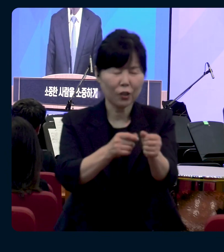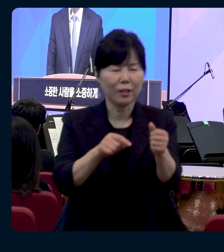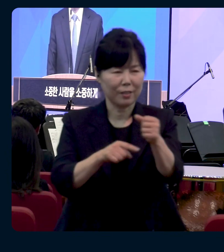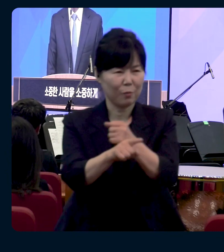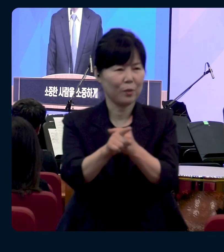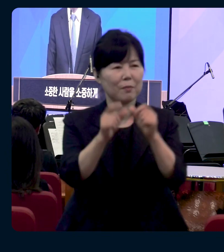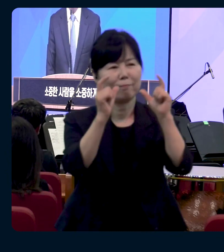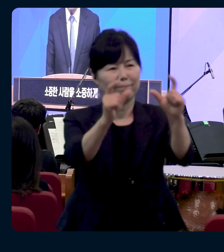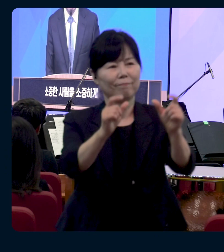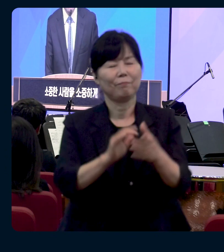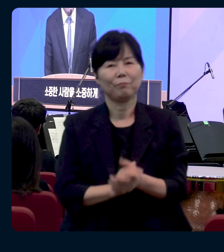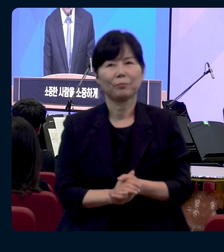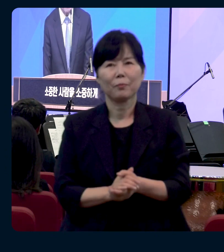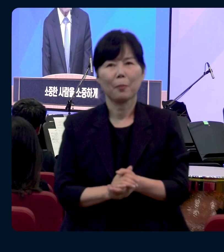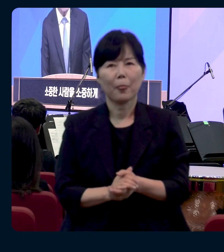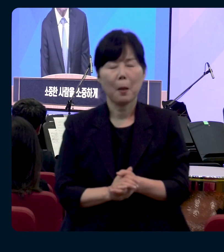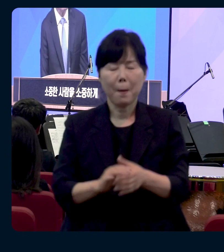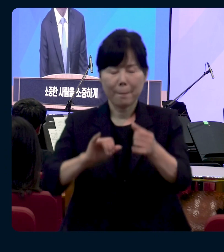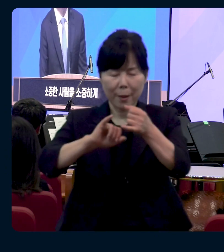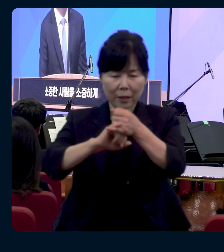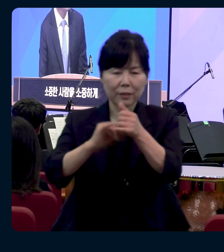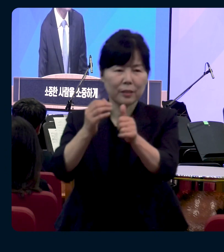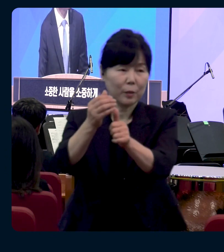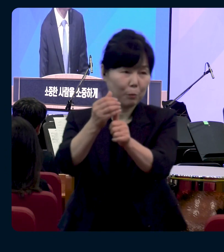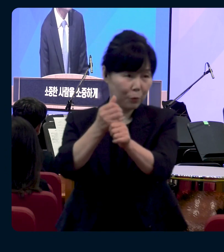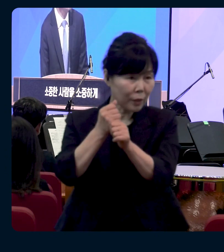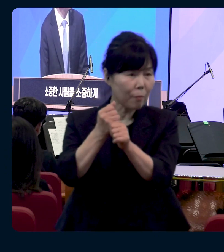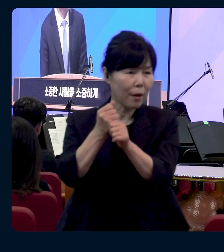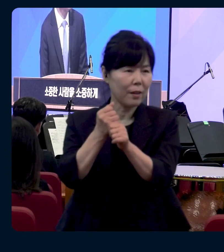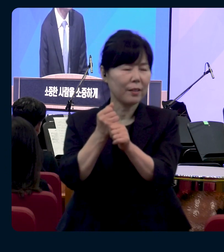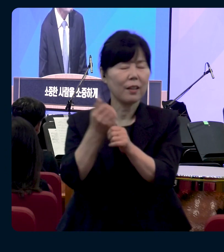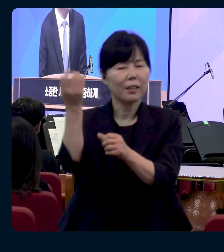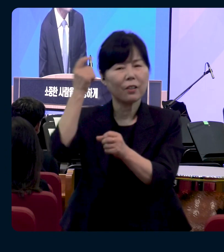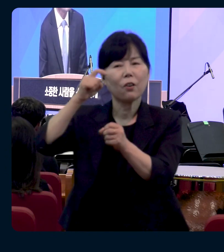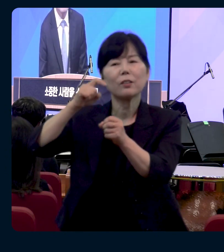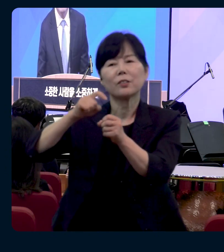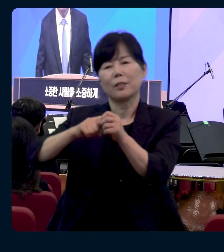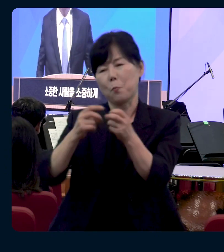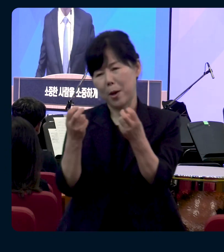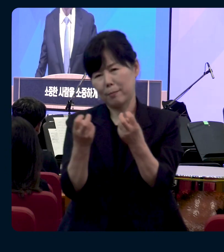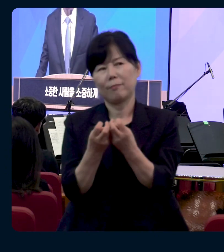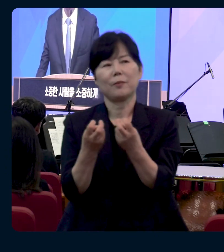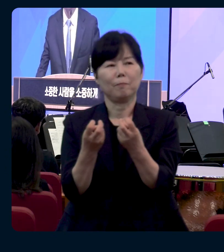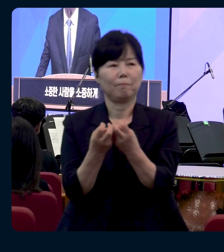위해서는 반드시 붙들어야 할 너무 중요한 영적인 지침입니다.